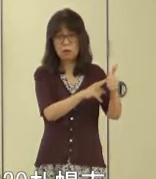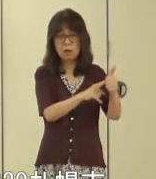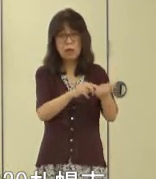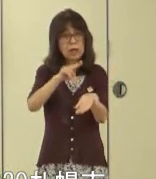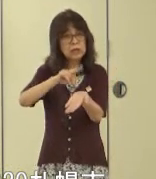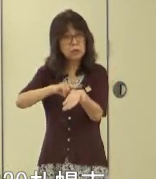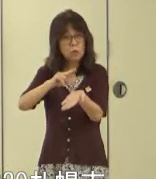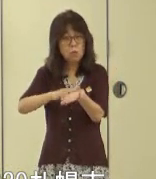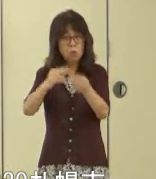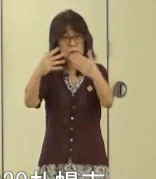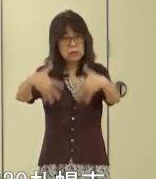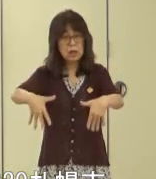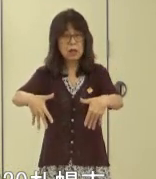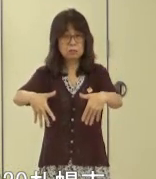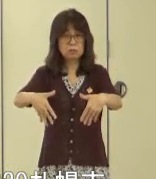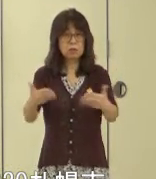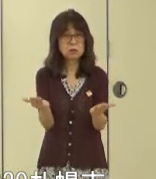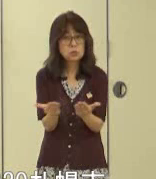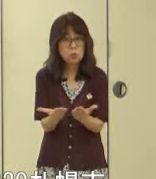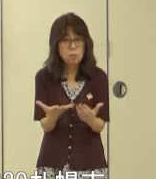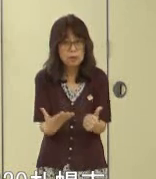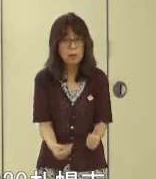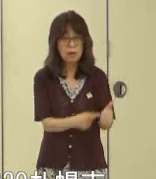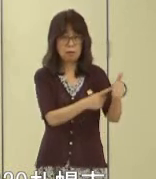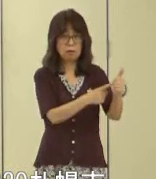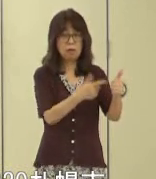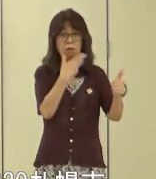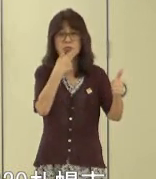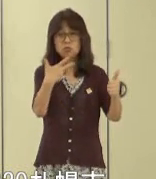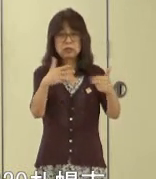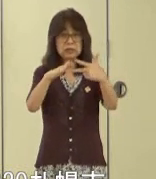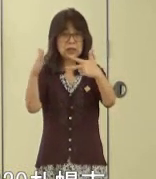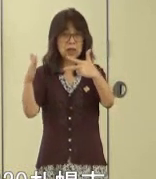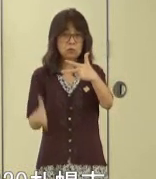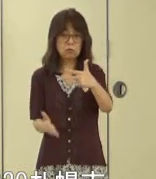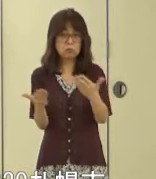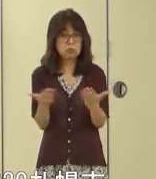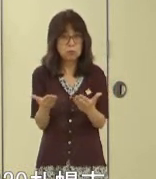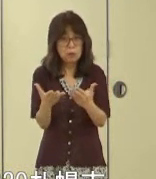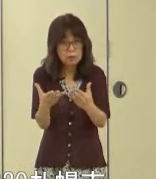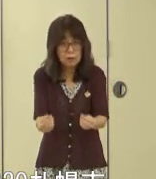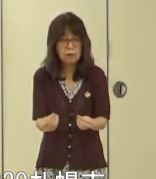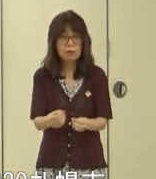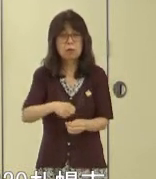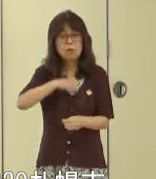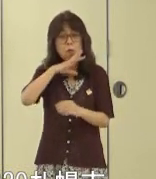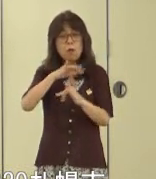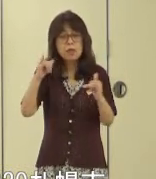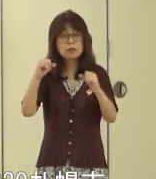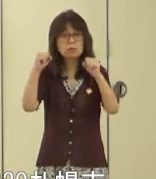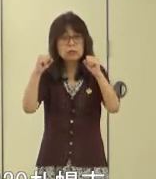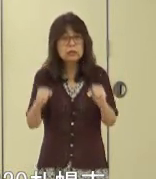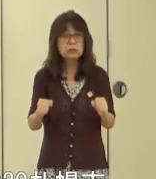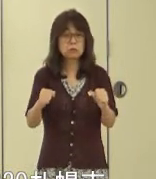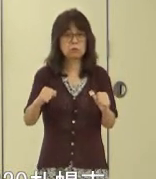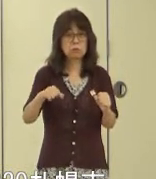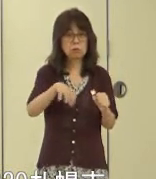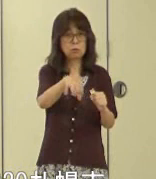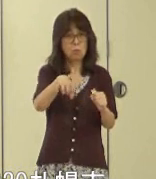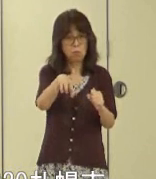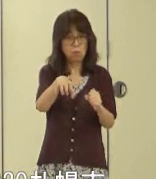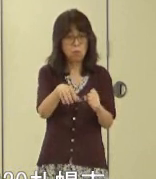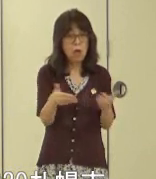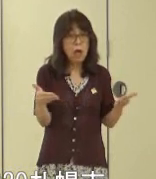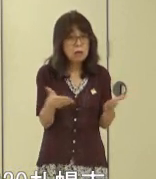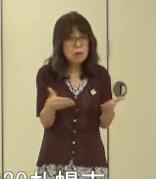勤めの方とかですね、福祉施設など、高齢者がいらっしゃる場所に、働いている方、